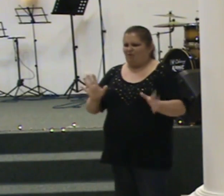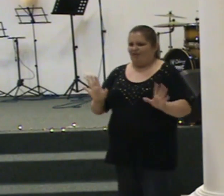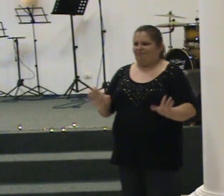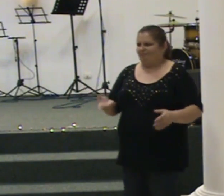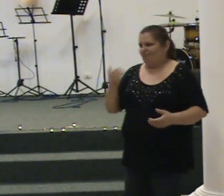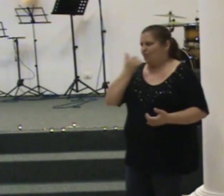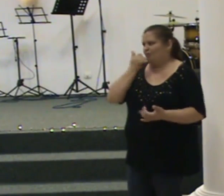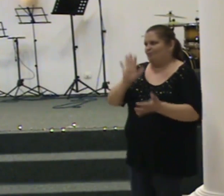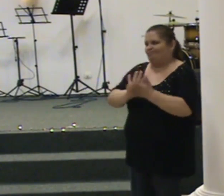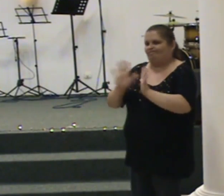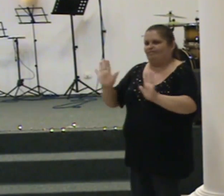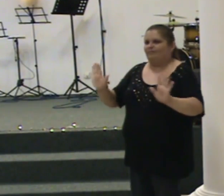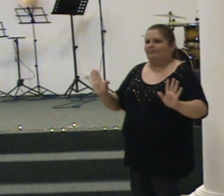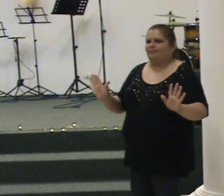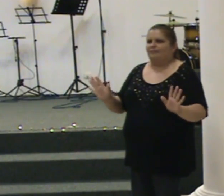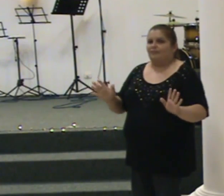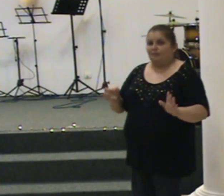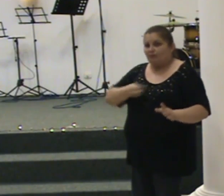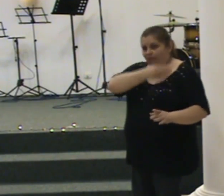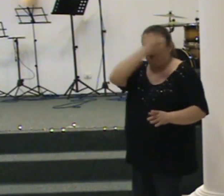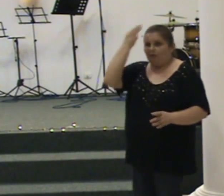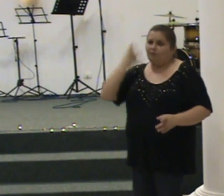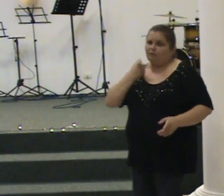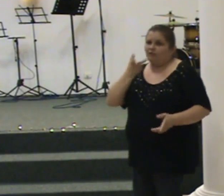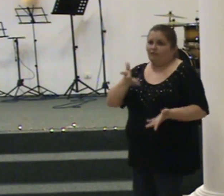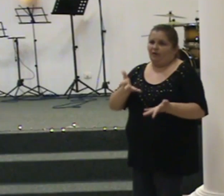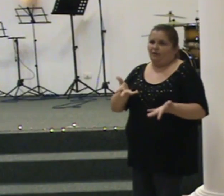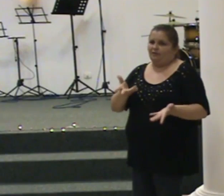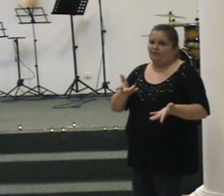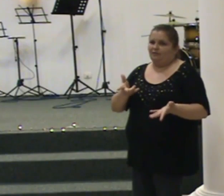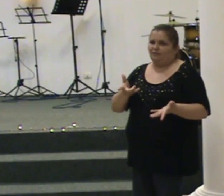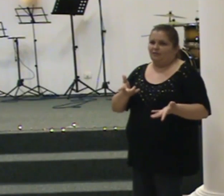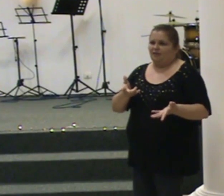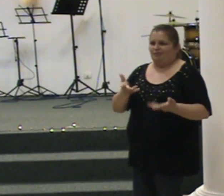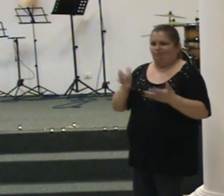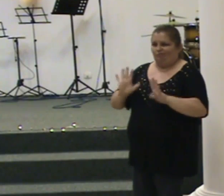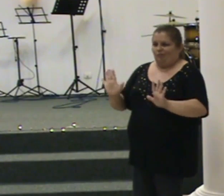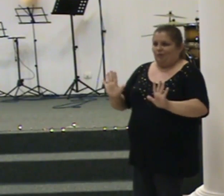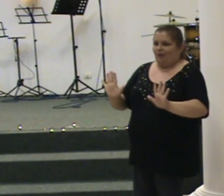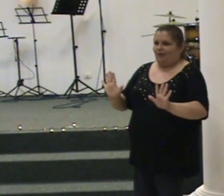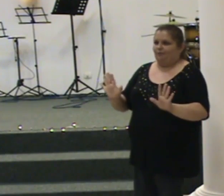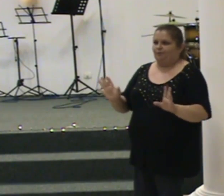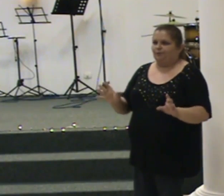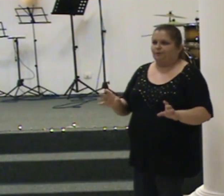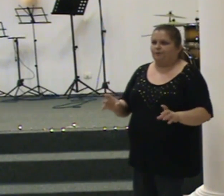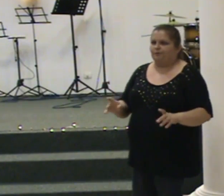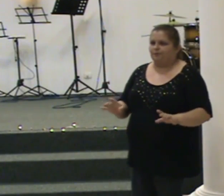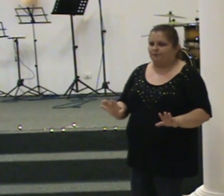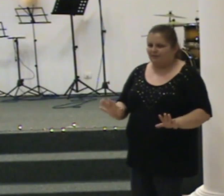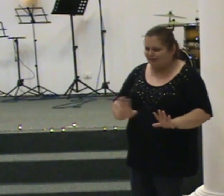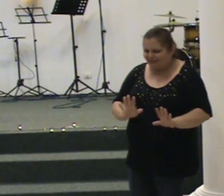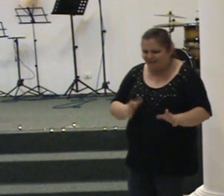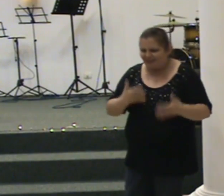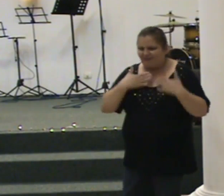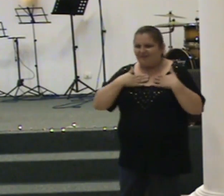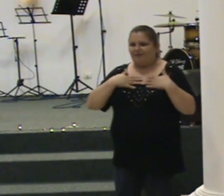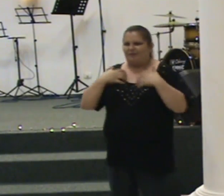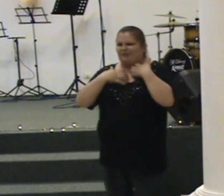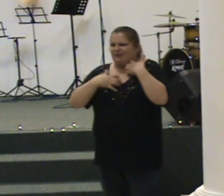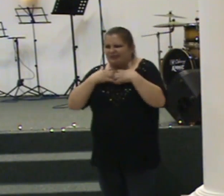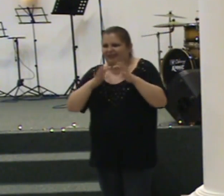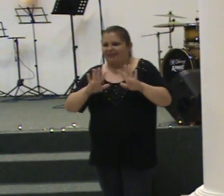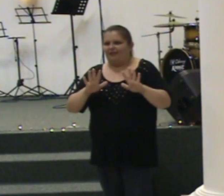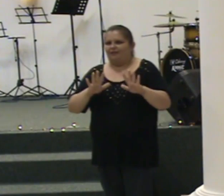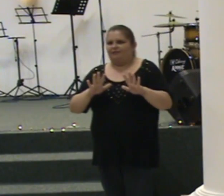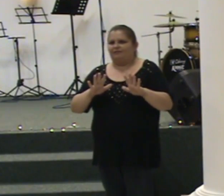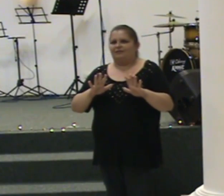tudo. Mas Deus falou assim, não. A tua alma viverá, teu